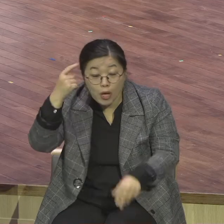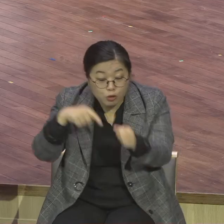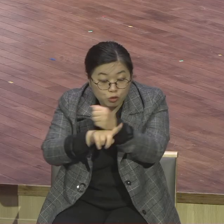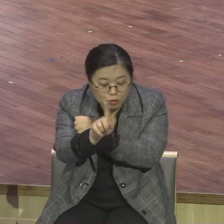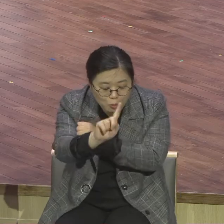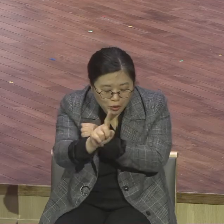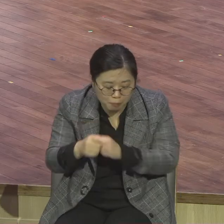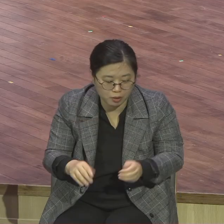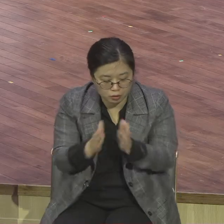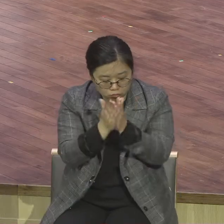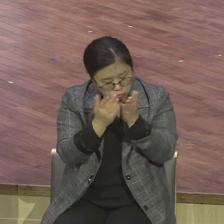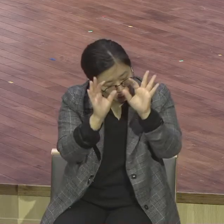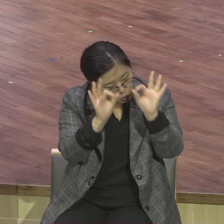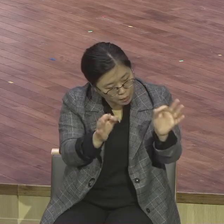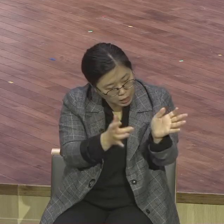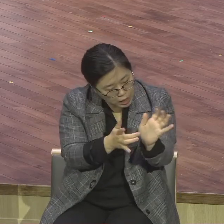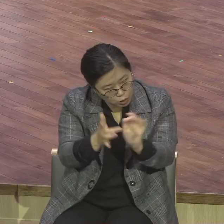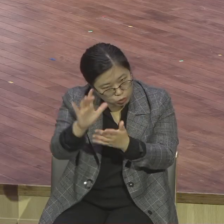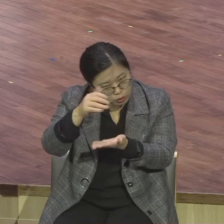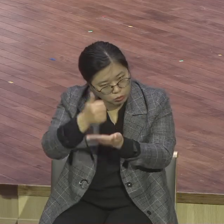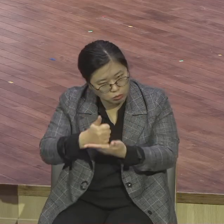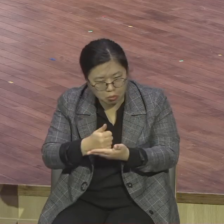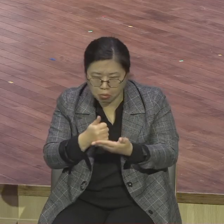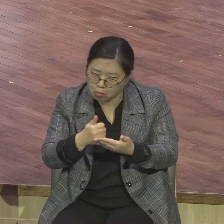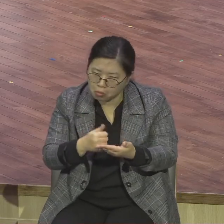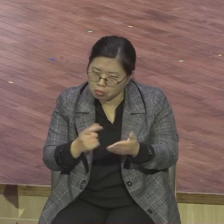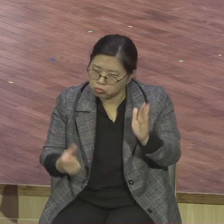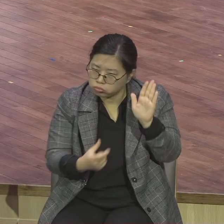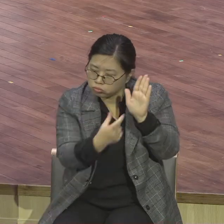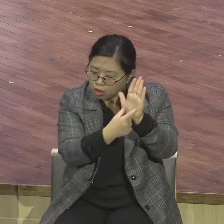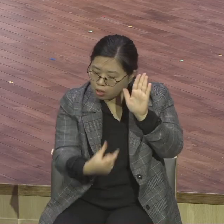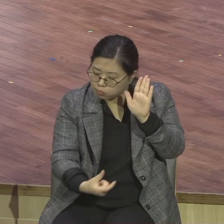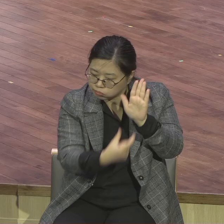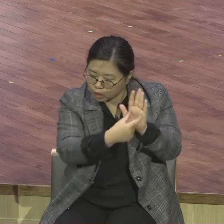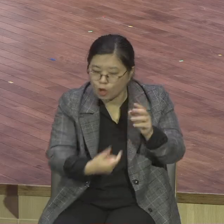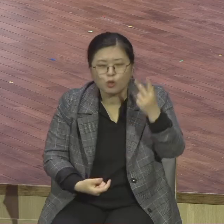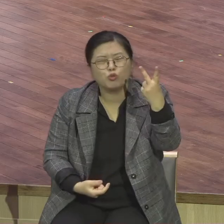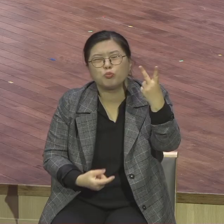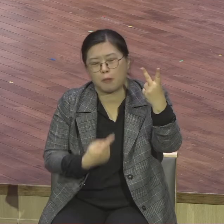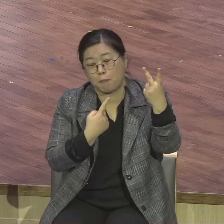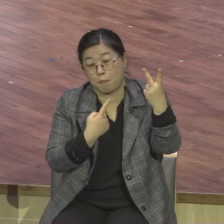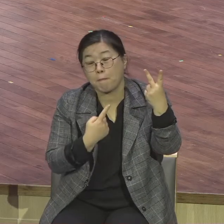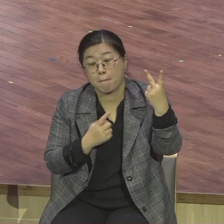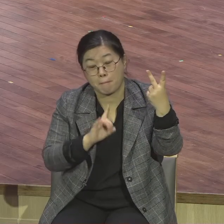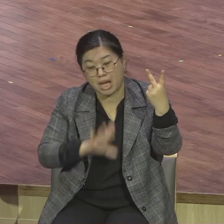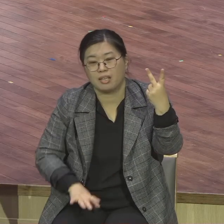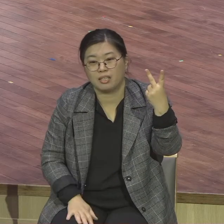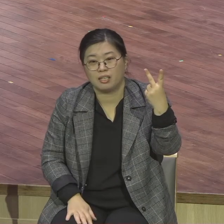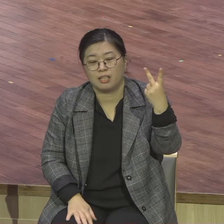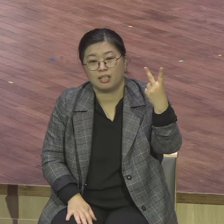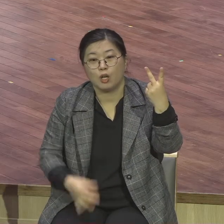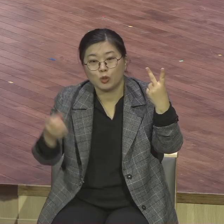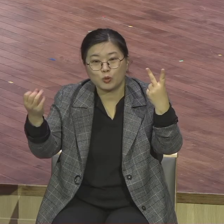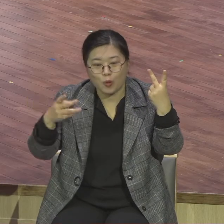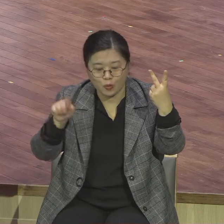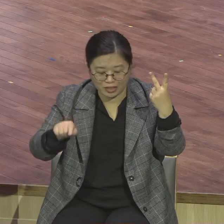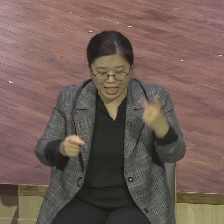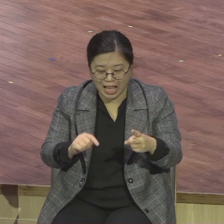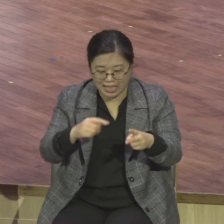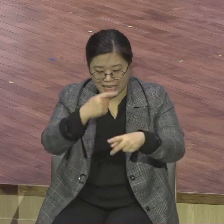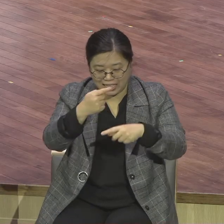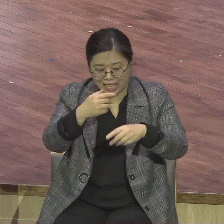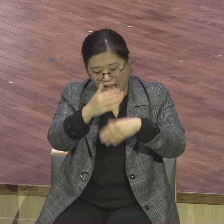이 성경 66권을 정하는데 마지막으로 그렇게 정경에 들어왔기 때문에